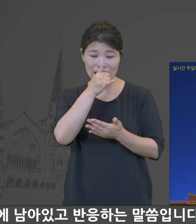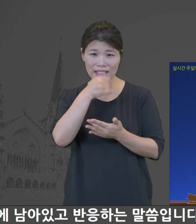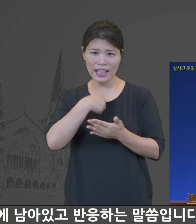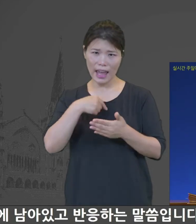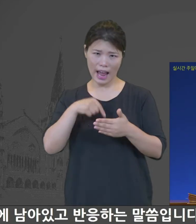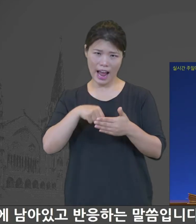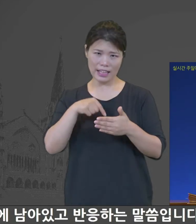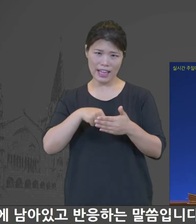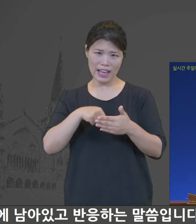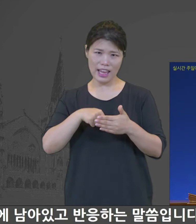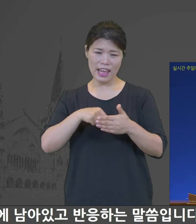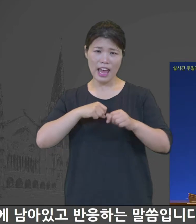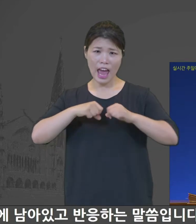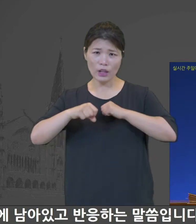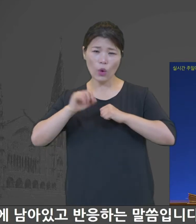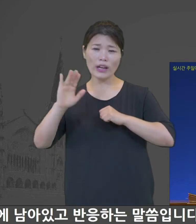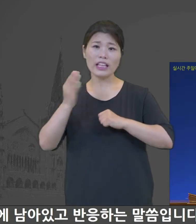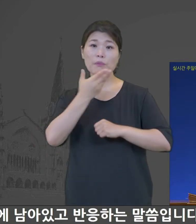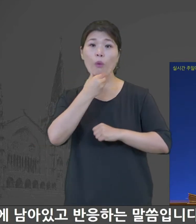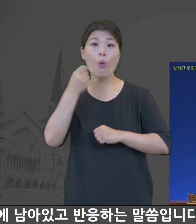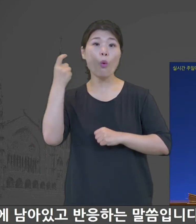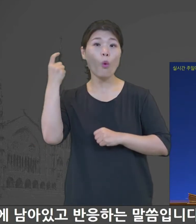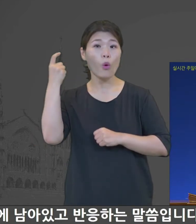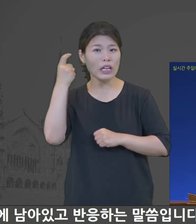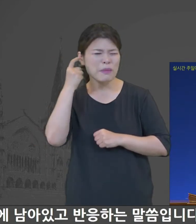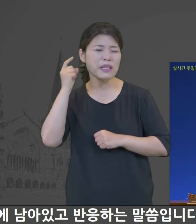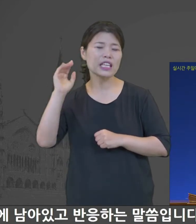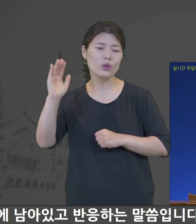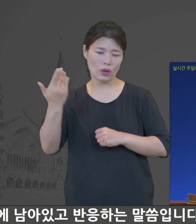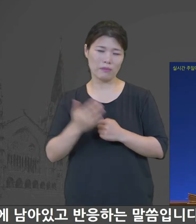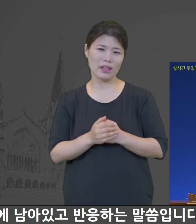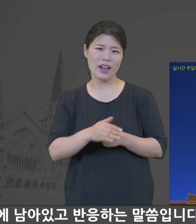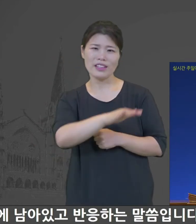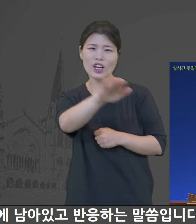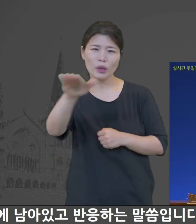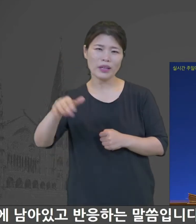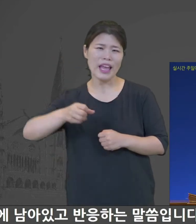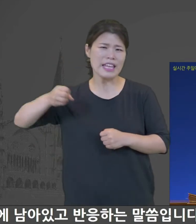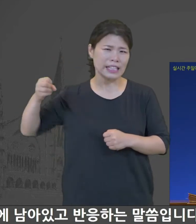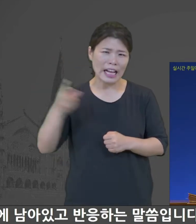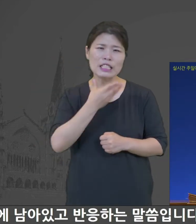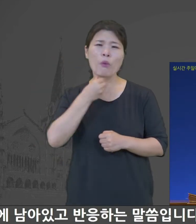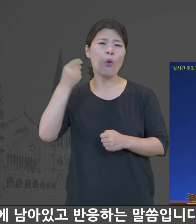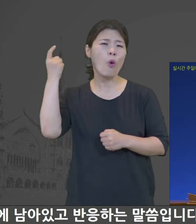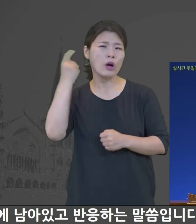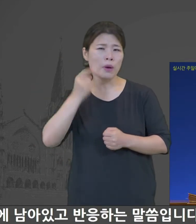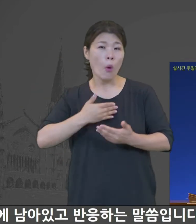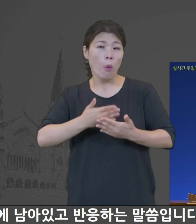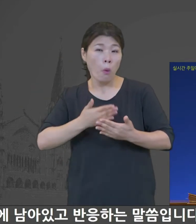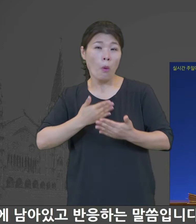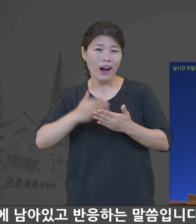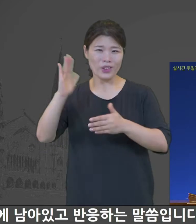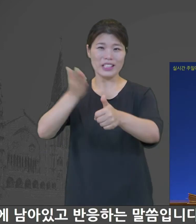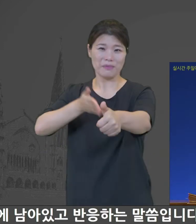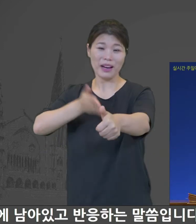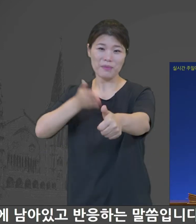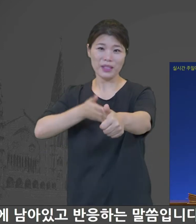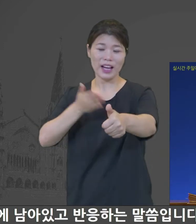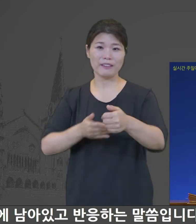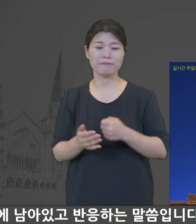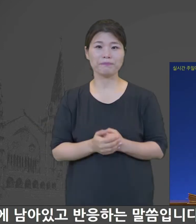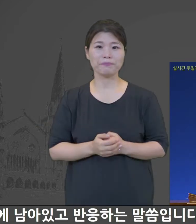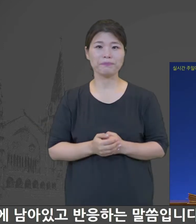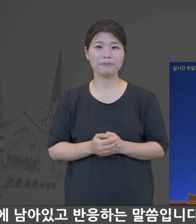남아서 작동하는 복음인데, 오늘 그렇게 여러분에게 다시 한번 작동하기를 주의 이름으로 축원합니다.